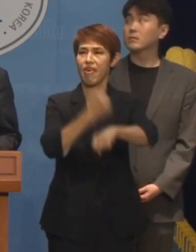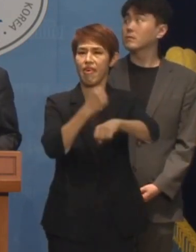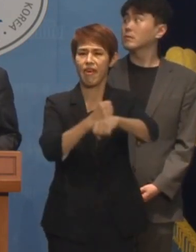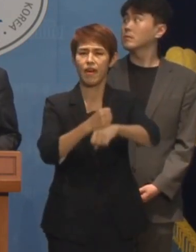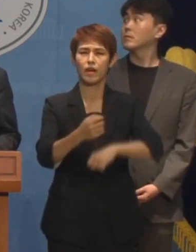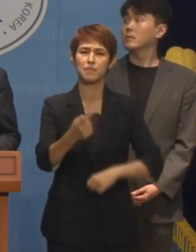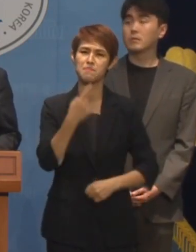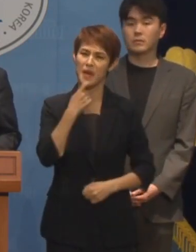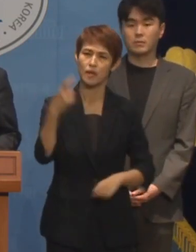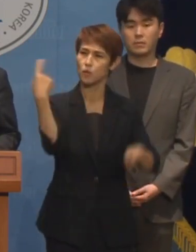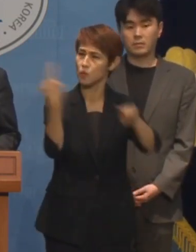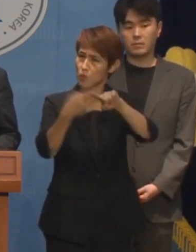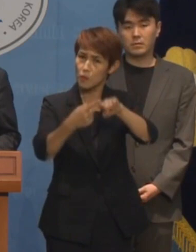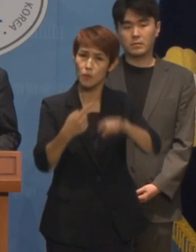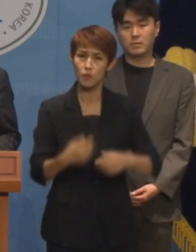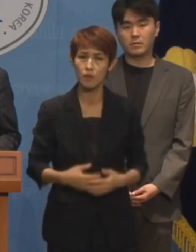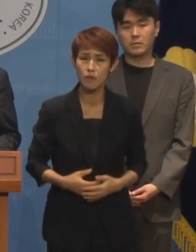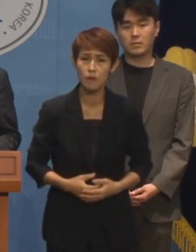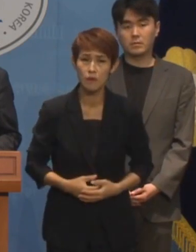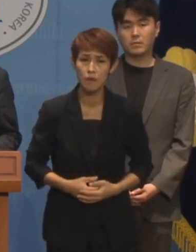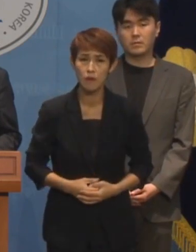협박입니다.